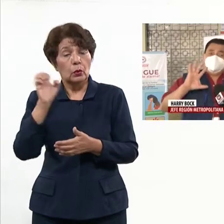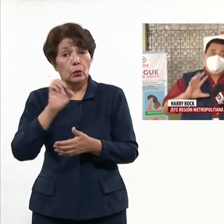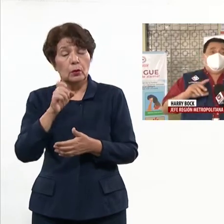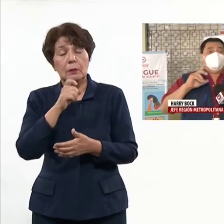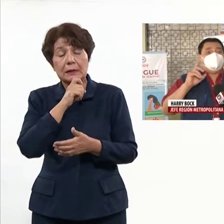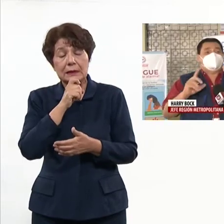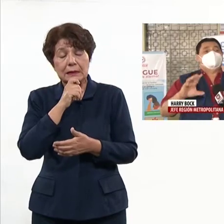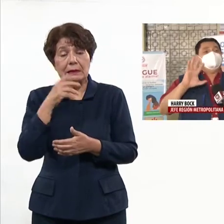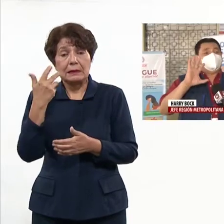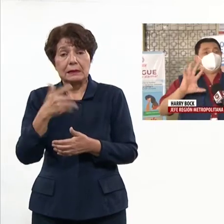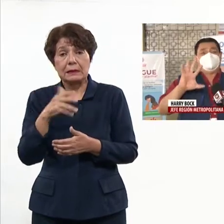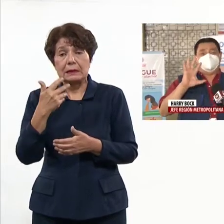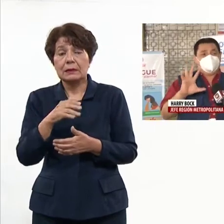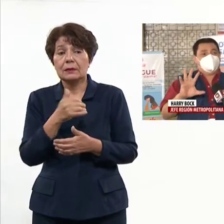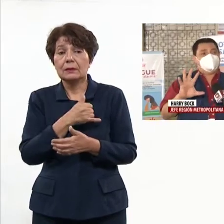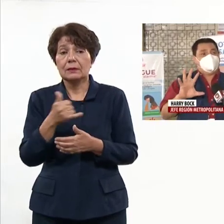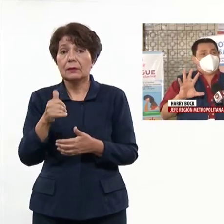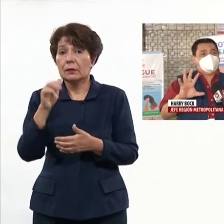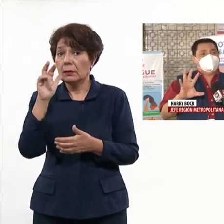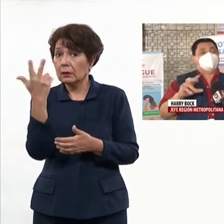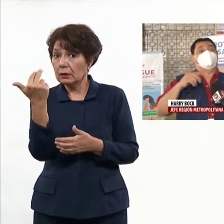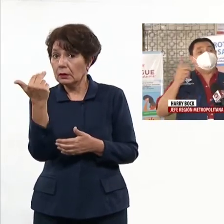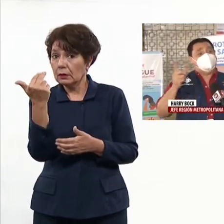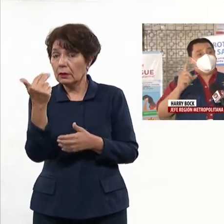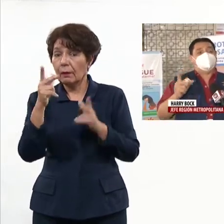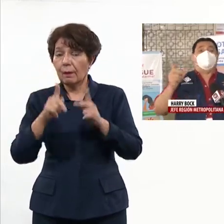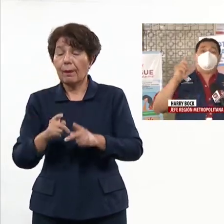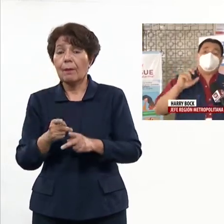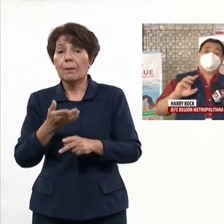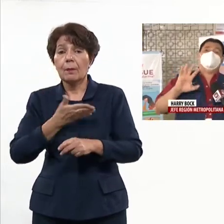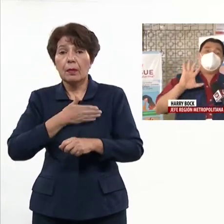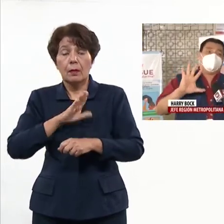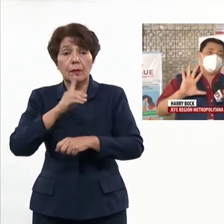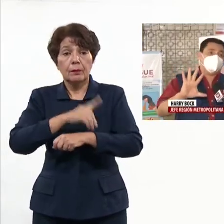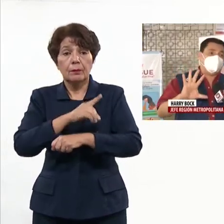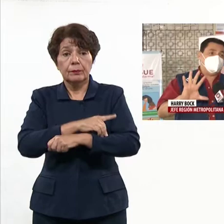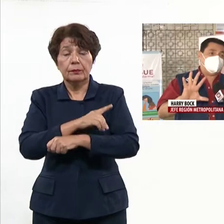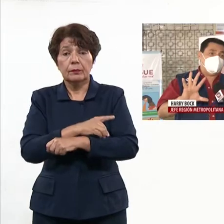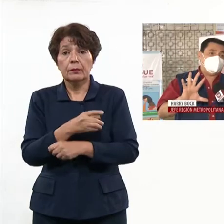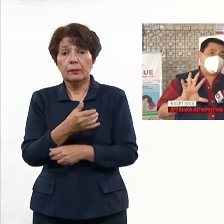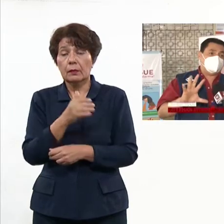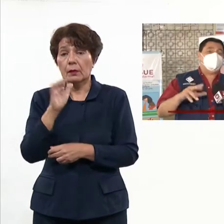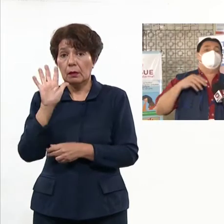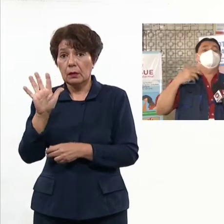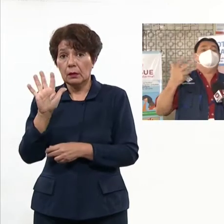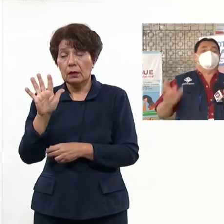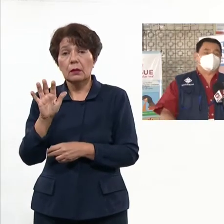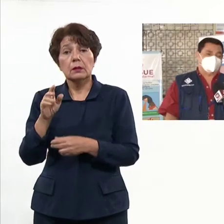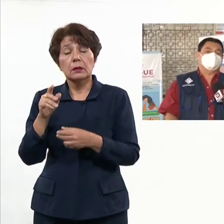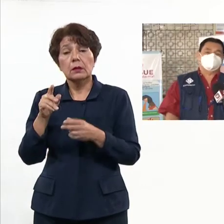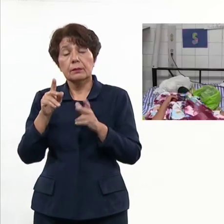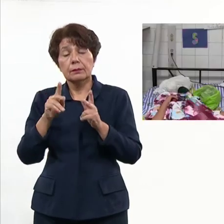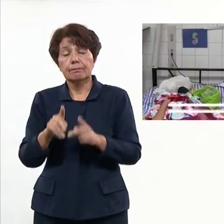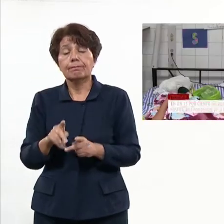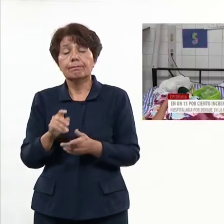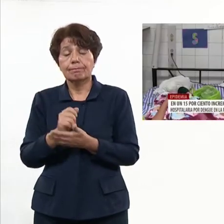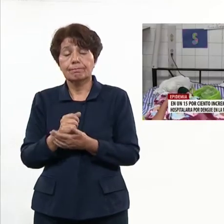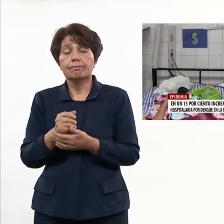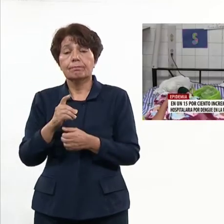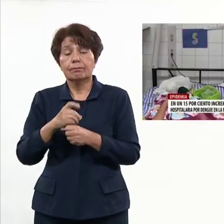grave y tenemos hasta la unidad 13 fallecidos por dengue su especie de los cuales 5 ha sido confirmado por que sea expediente el resto